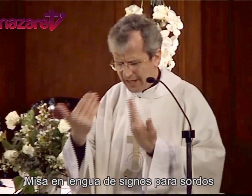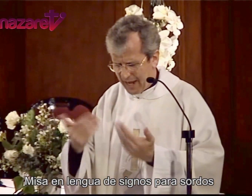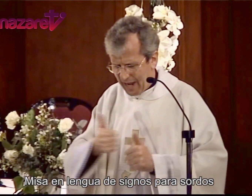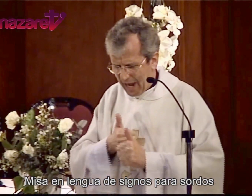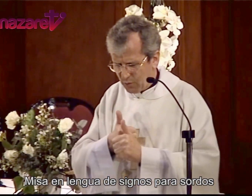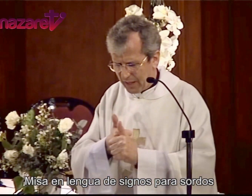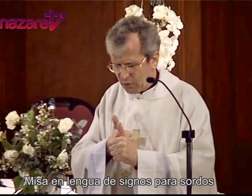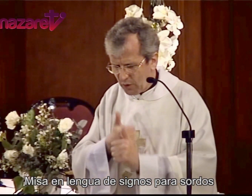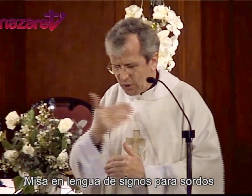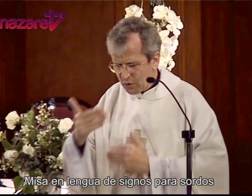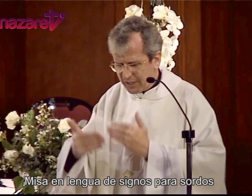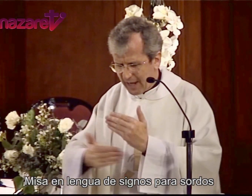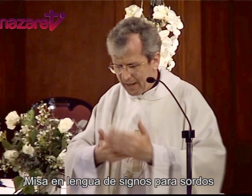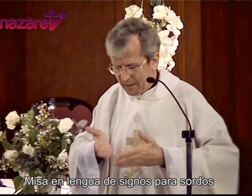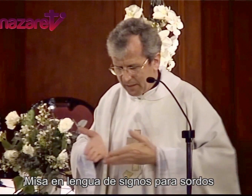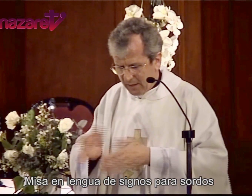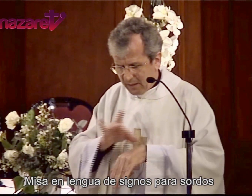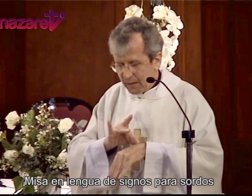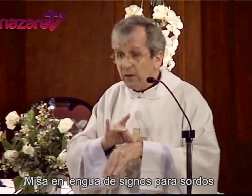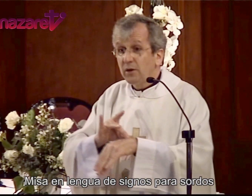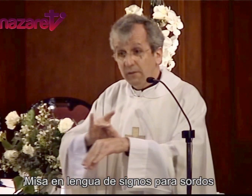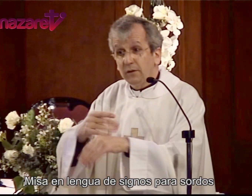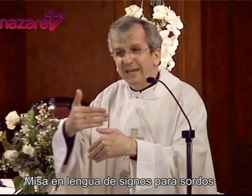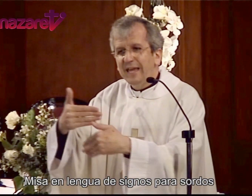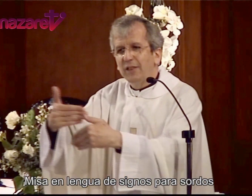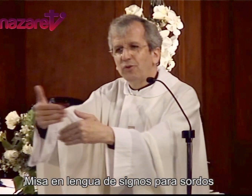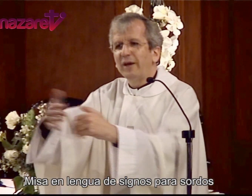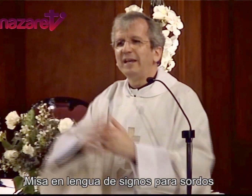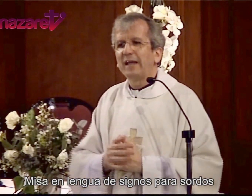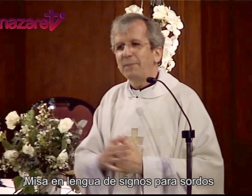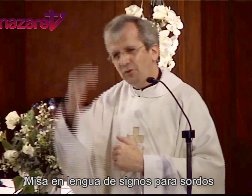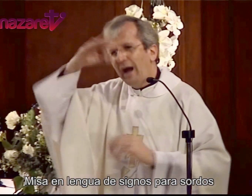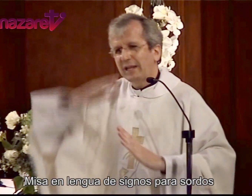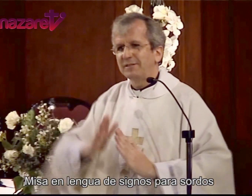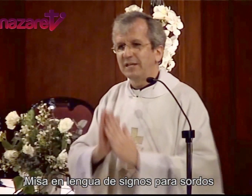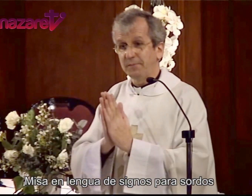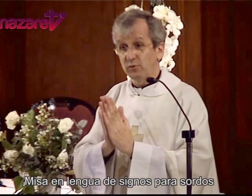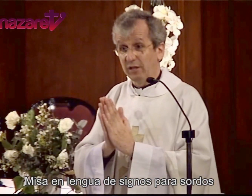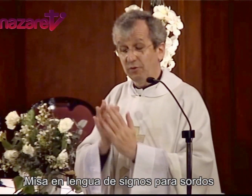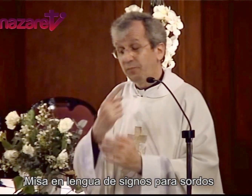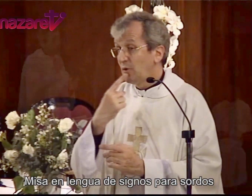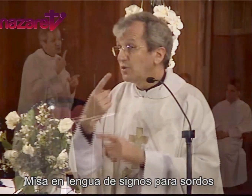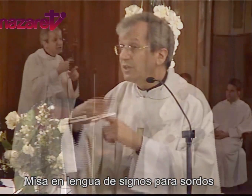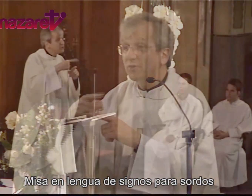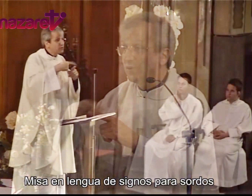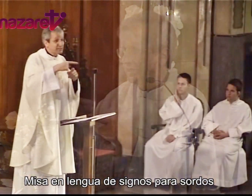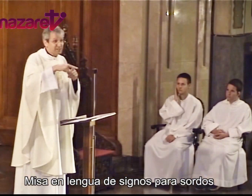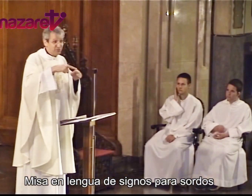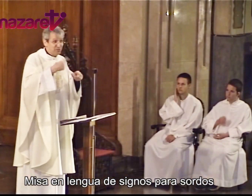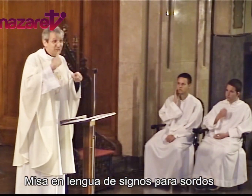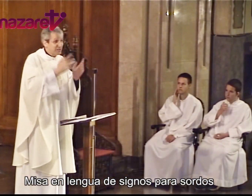irá Ayudando Y os irá Guiando En el camino A través del Espíritu Santo Os digo Todas estas cosas Nos